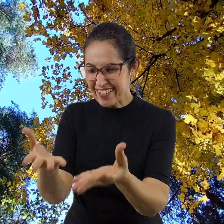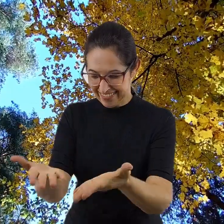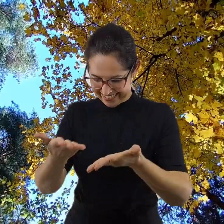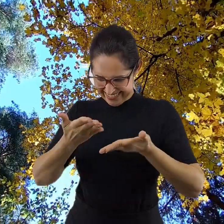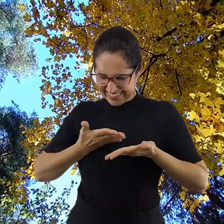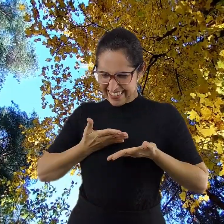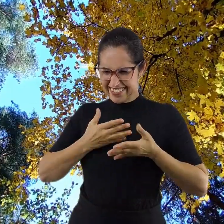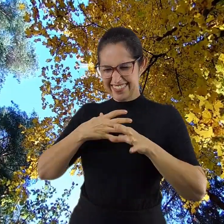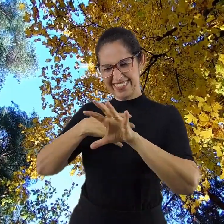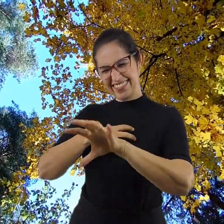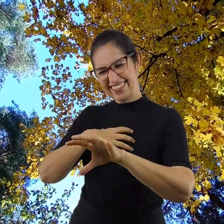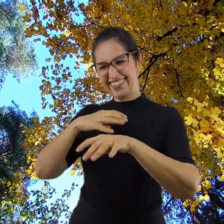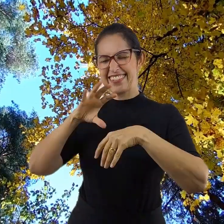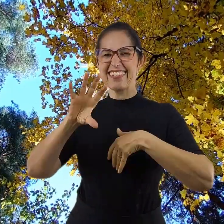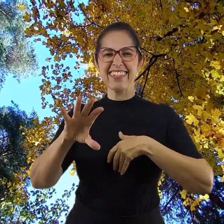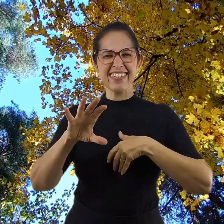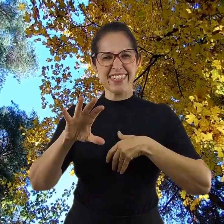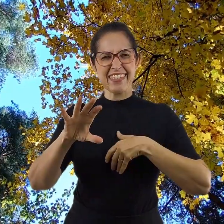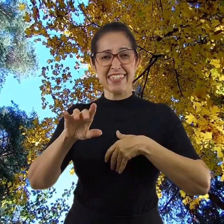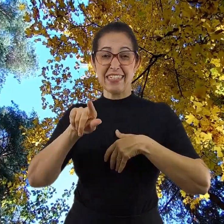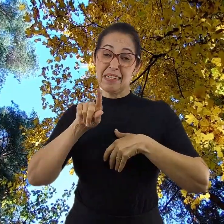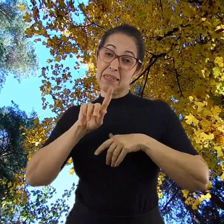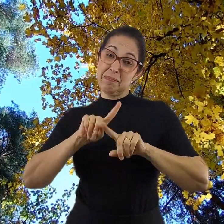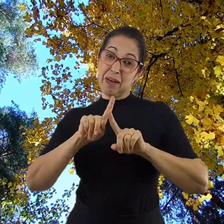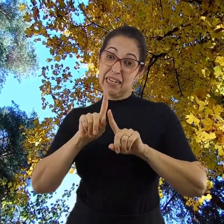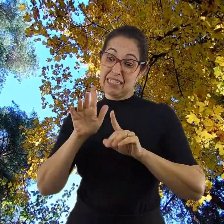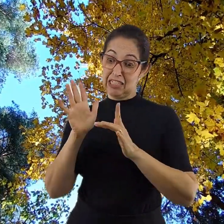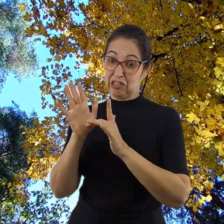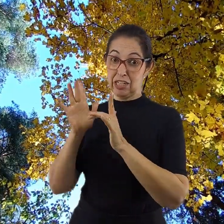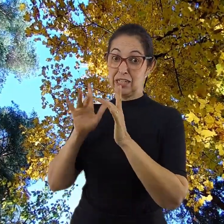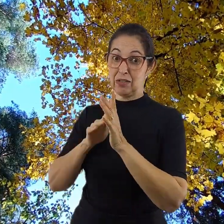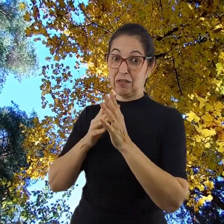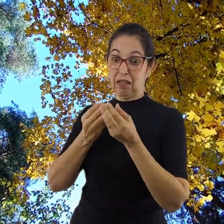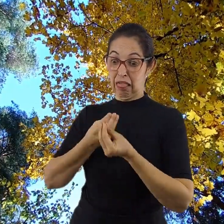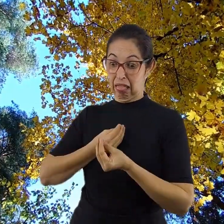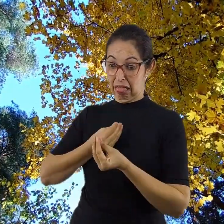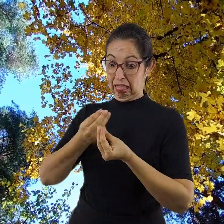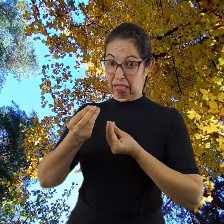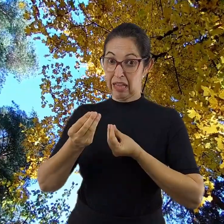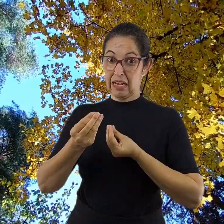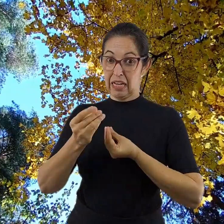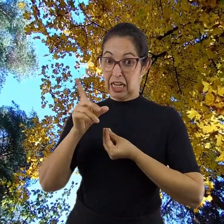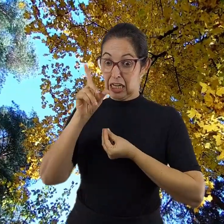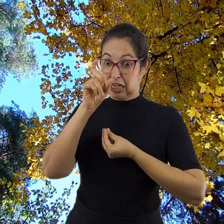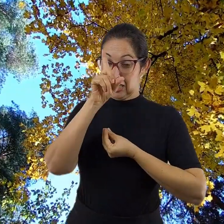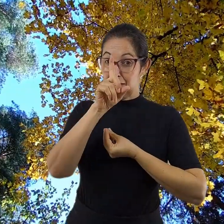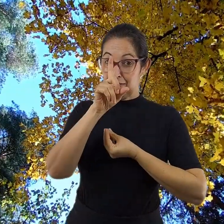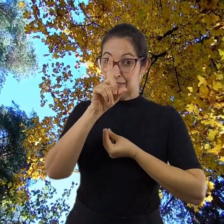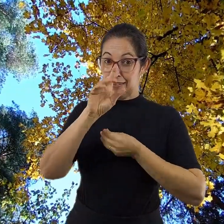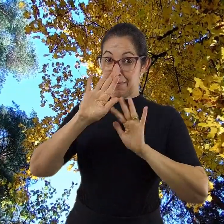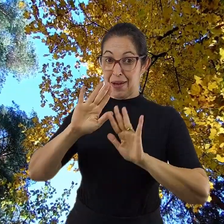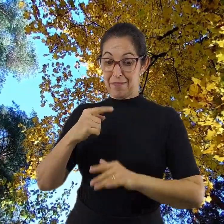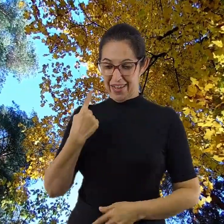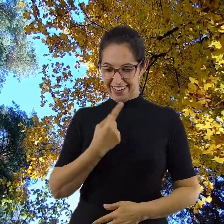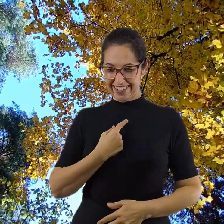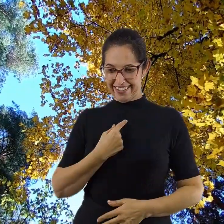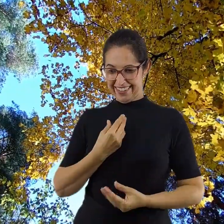Mas eu creio que para ele foi uma troca muito difícil. E para nós foi uma troca